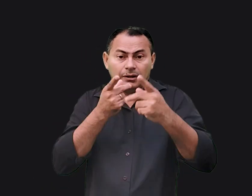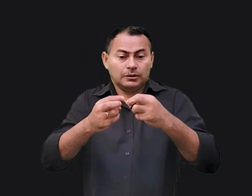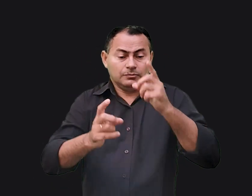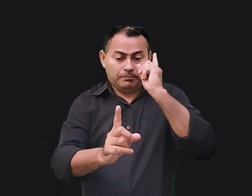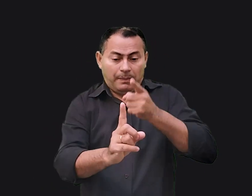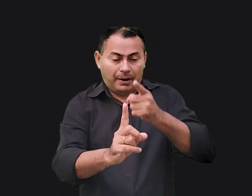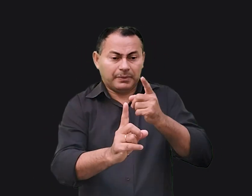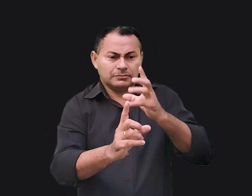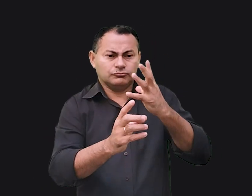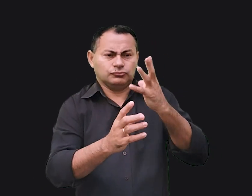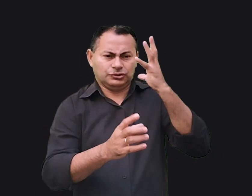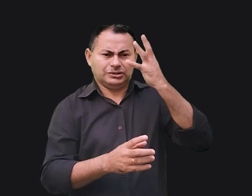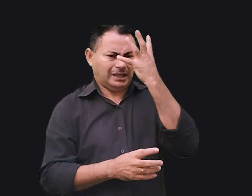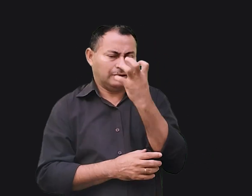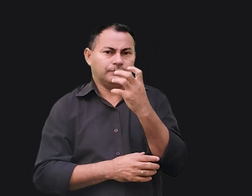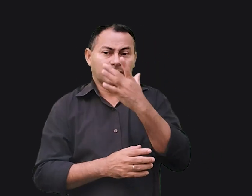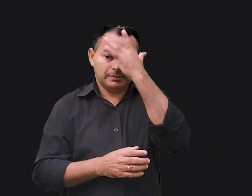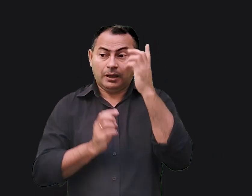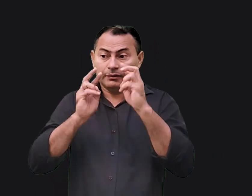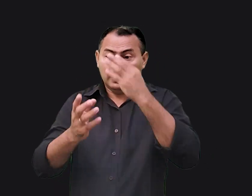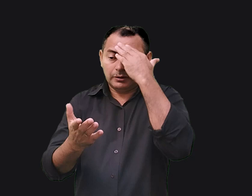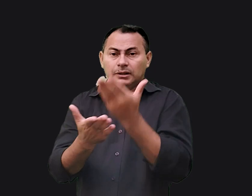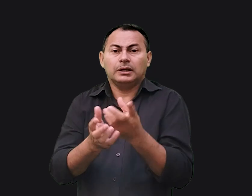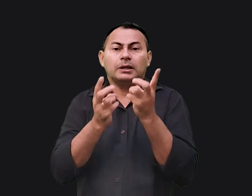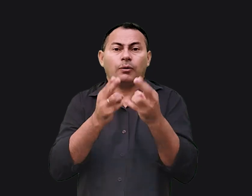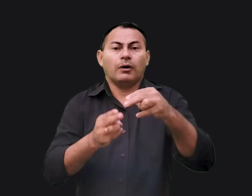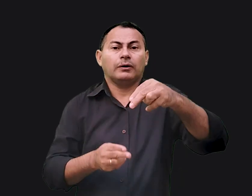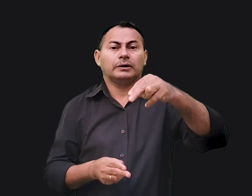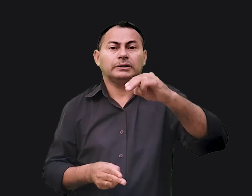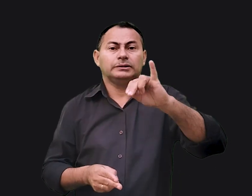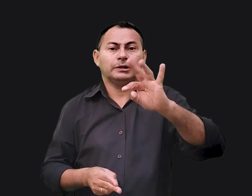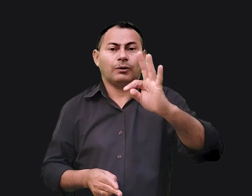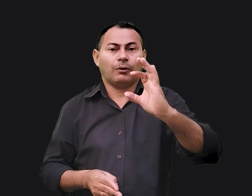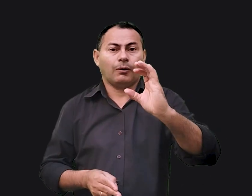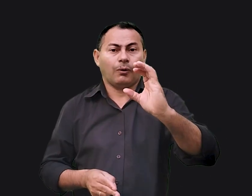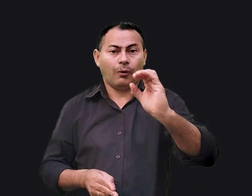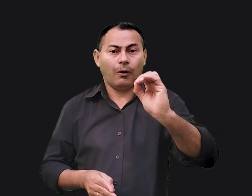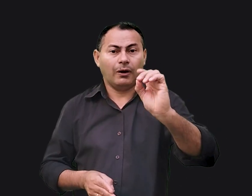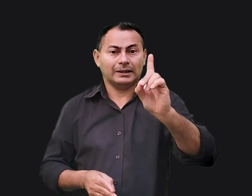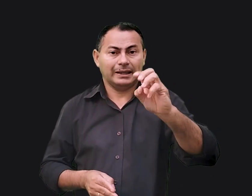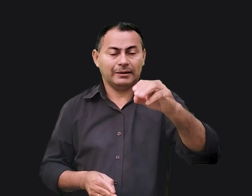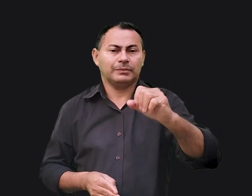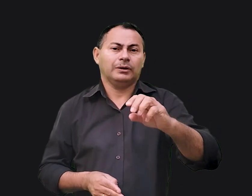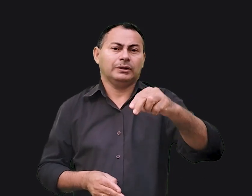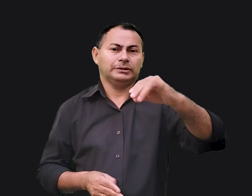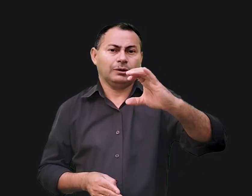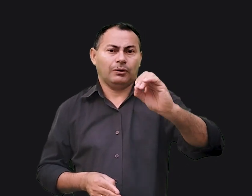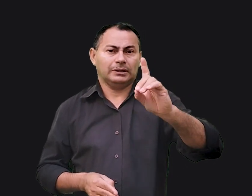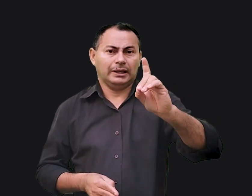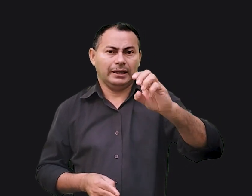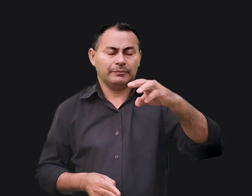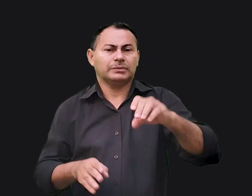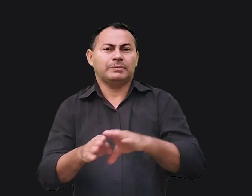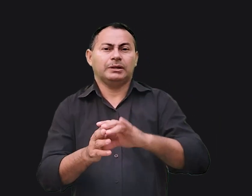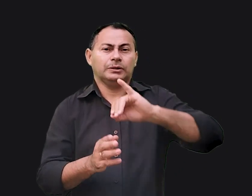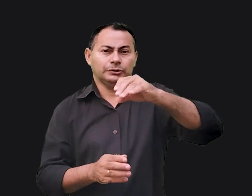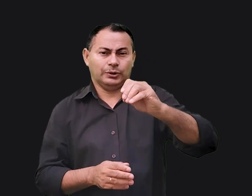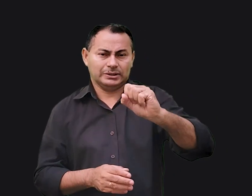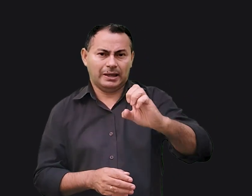coisas duras. Essas pessoas creram como Nicodemos, José de Arimateia e talvez até Saulo de Tarso.